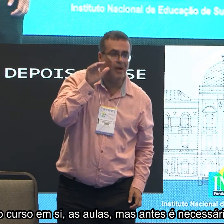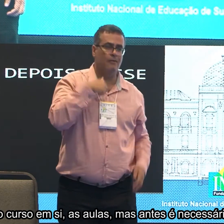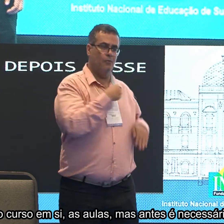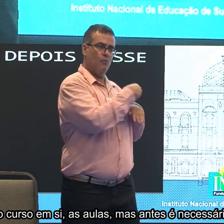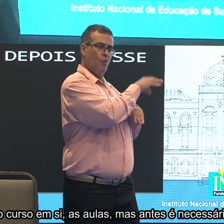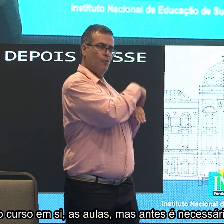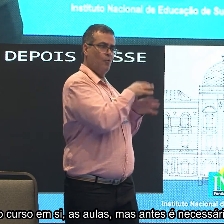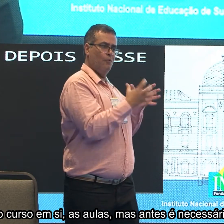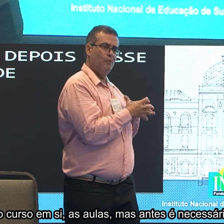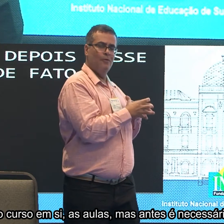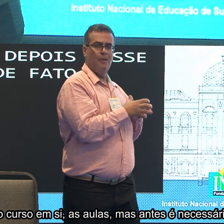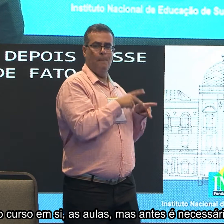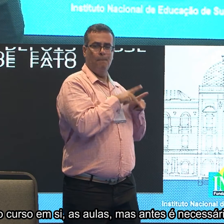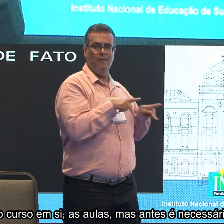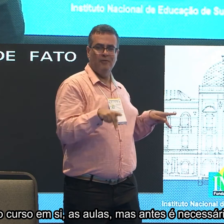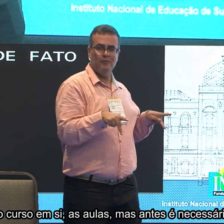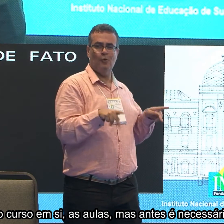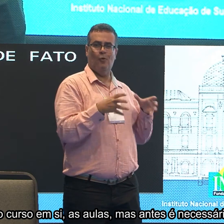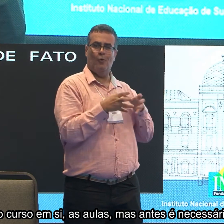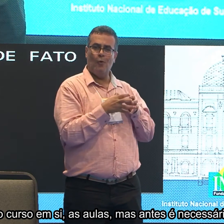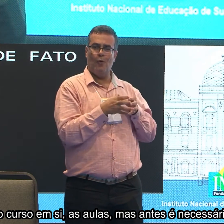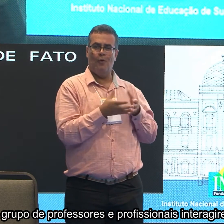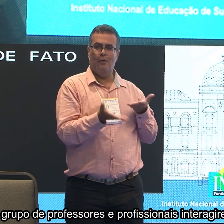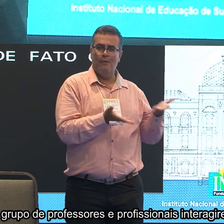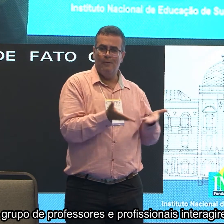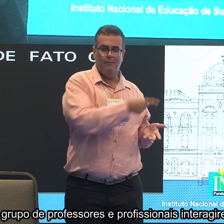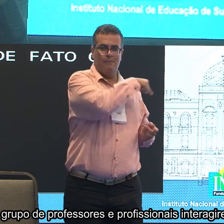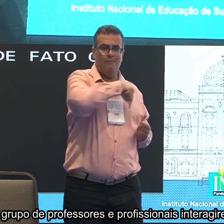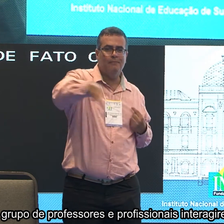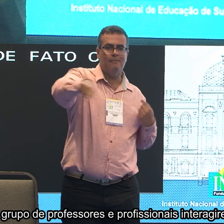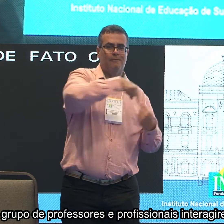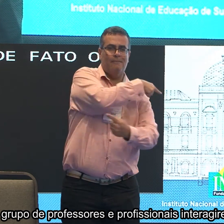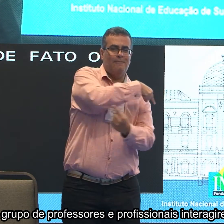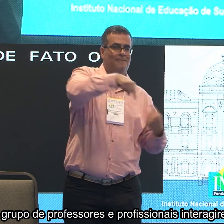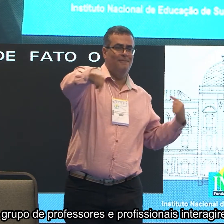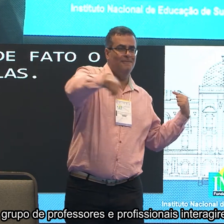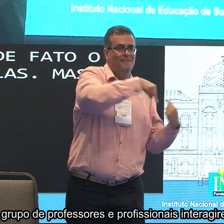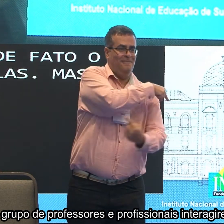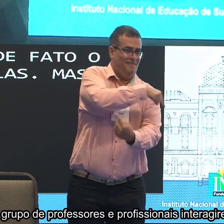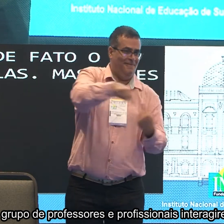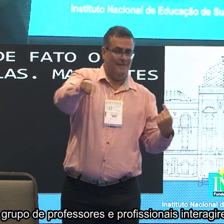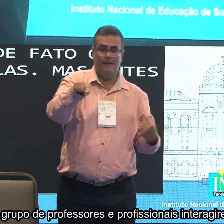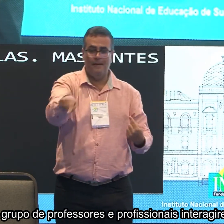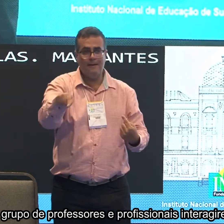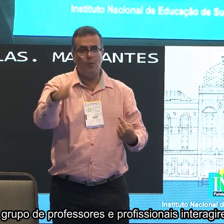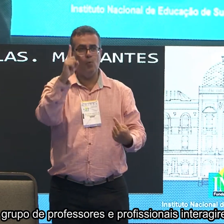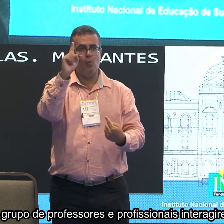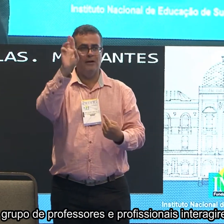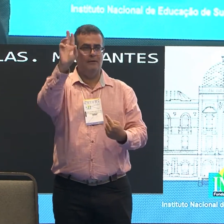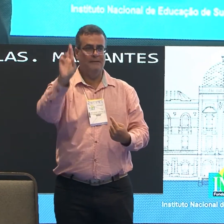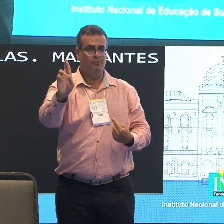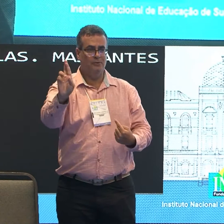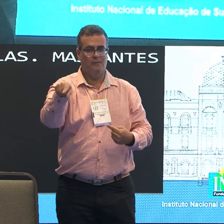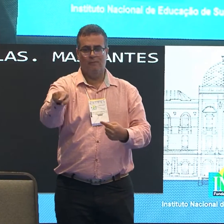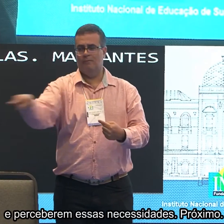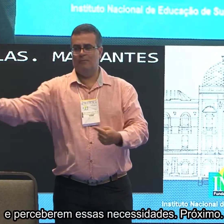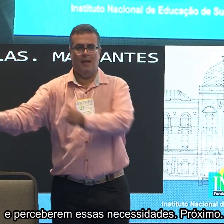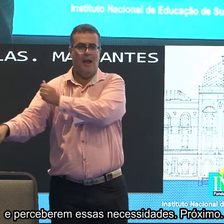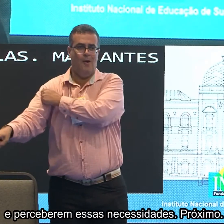aulas. Mas antes é necessário o grupo de professores e profissionais interagirem e